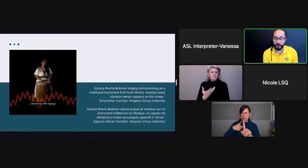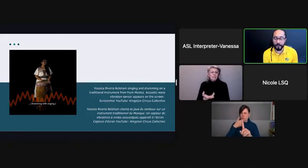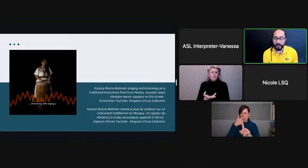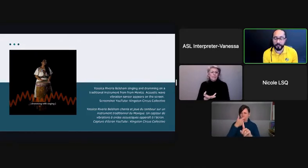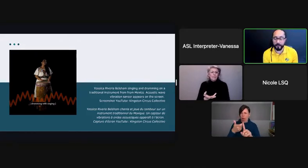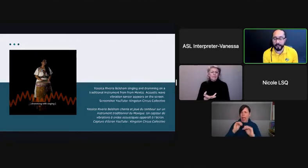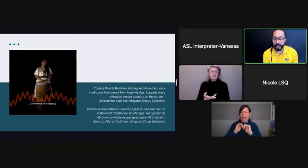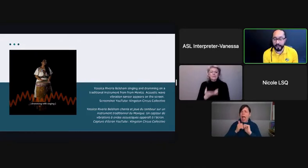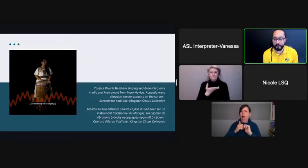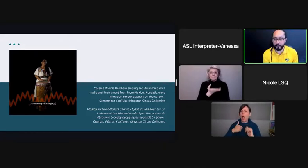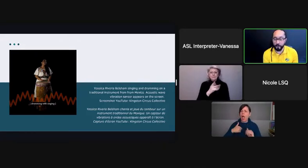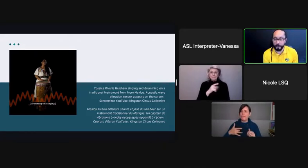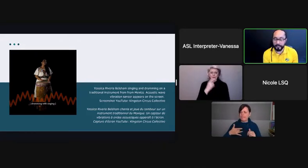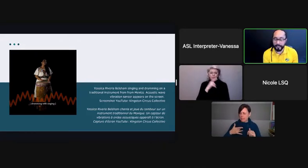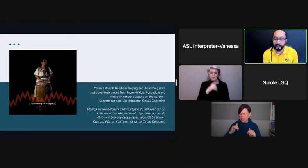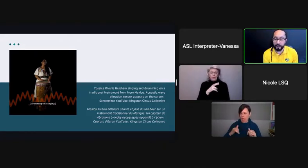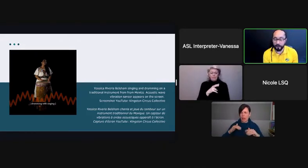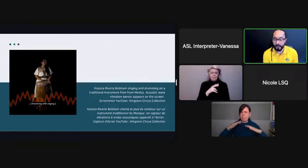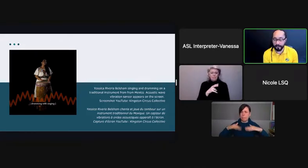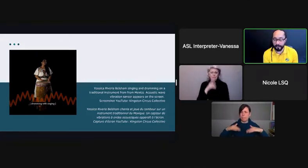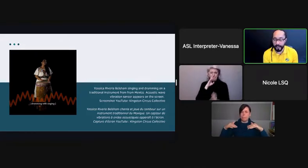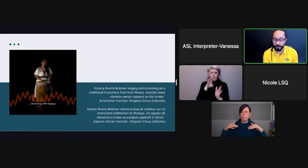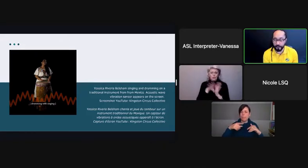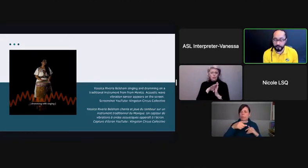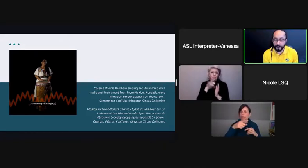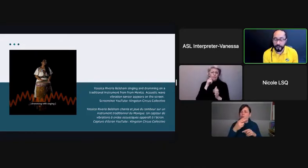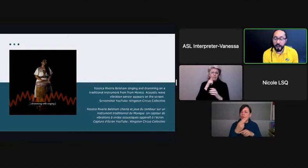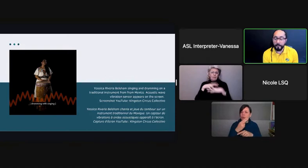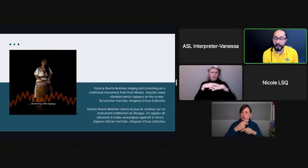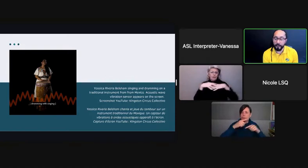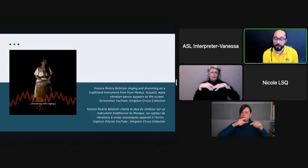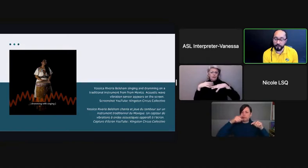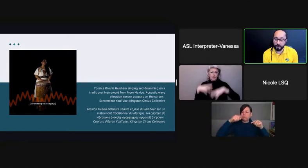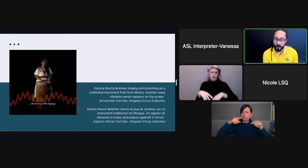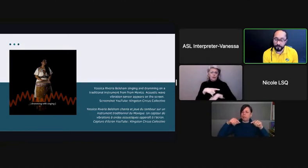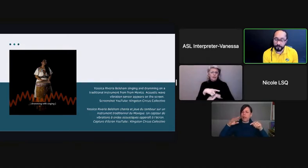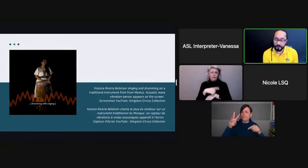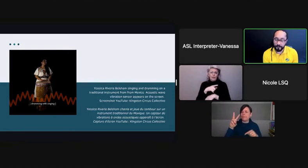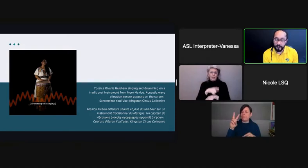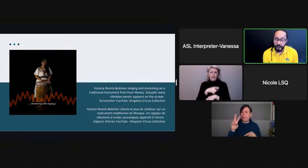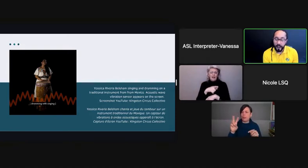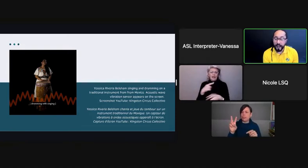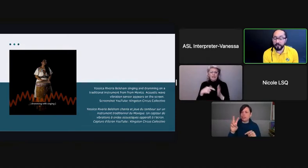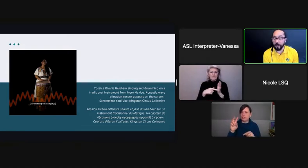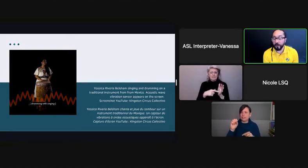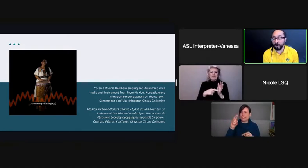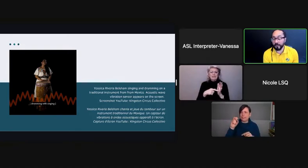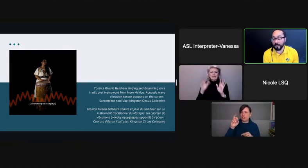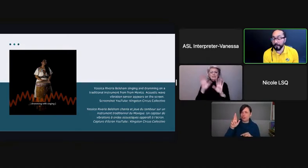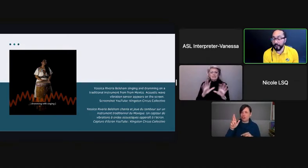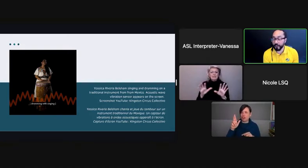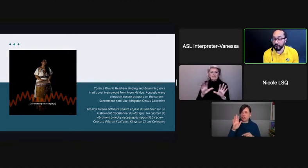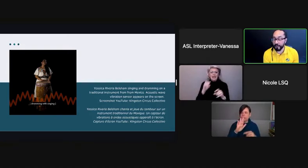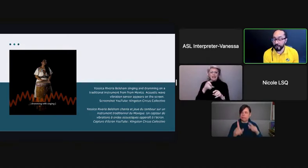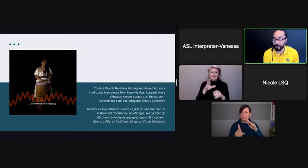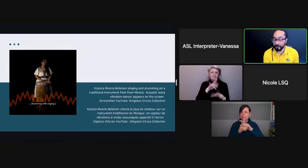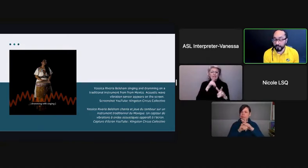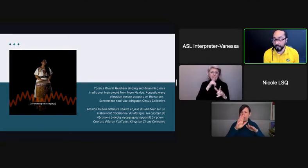Alors, ici, une femme autochtone qui présente un spectacle dans sa langue